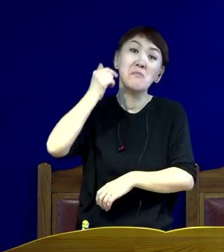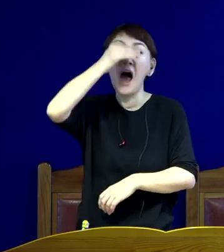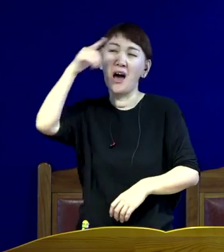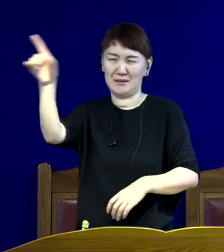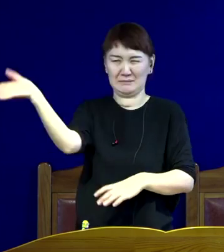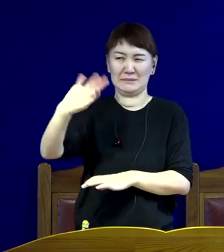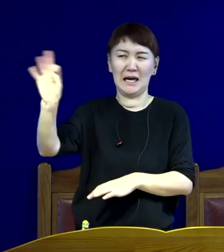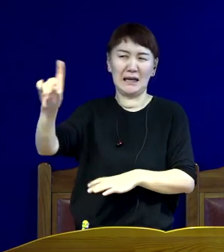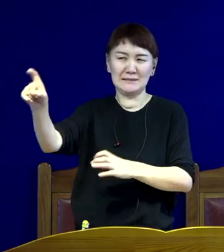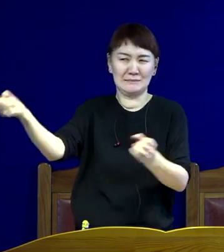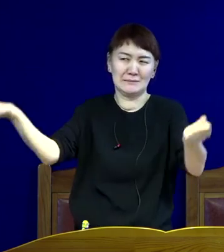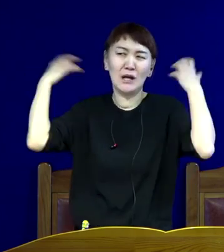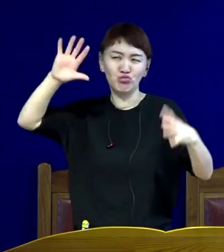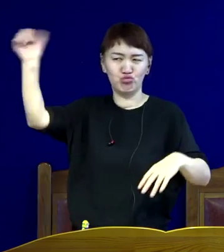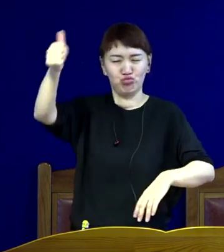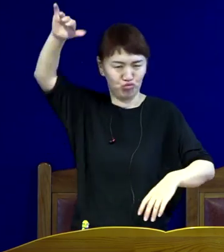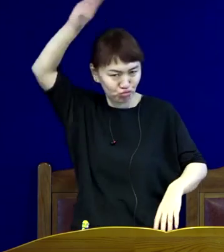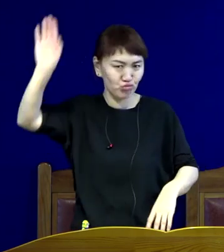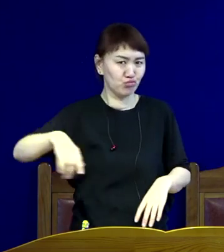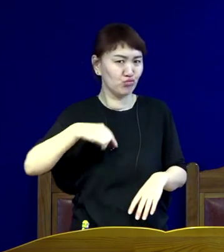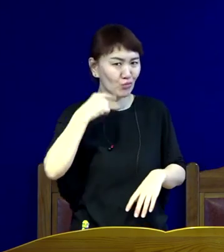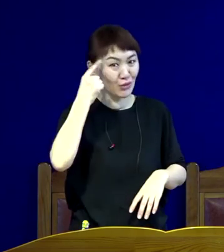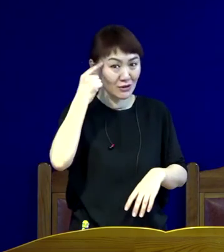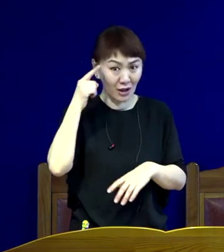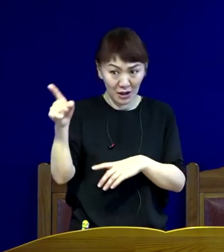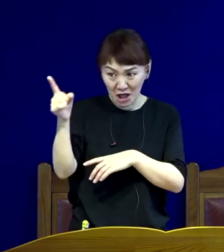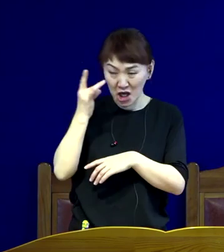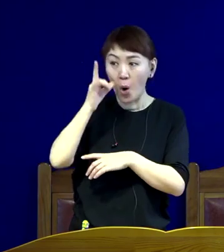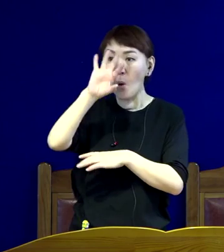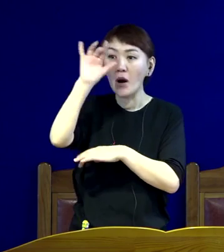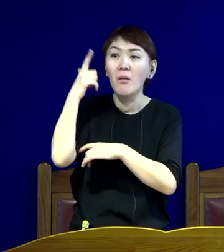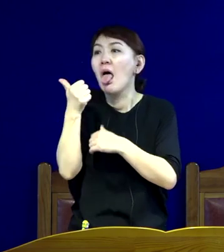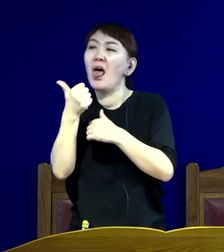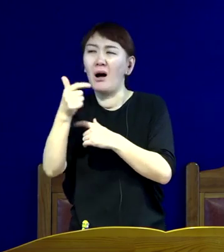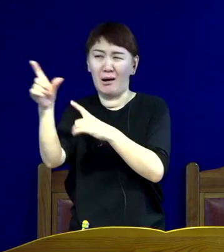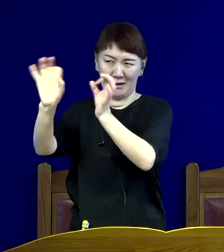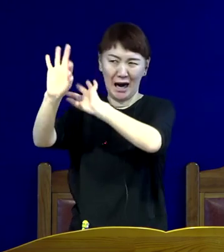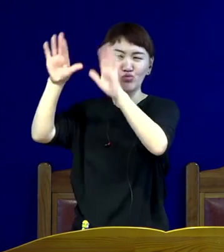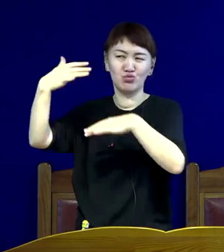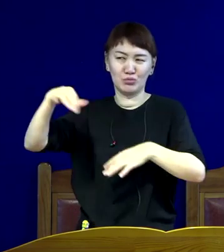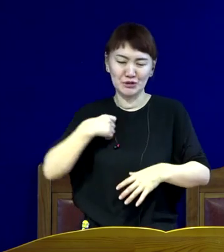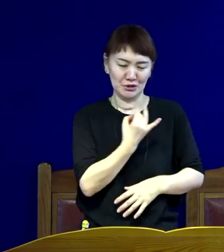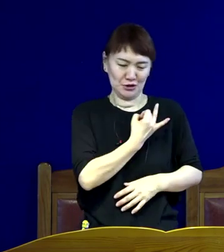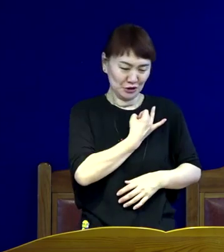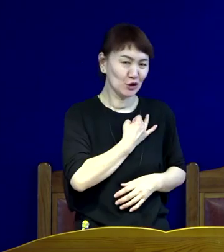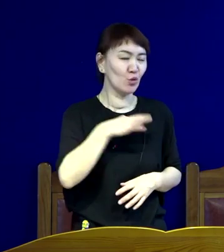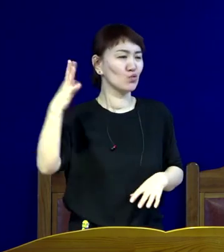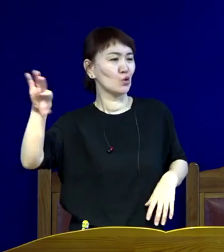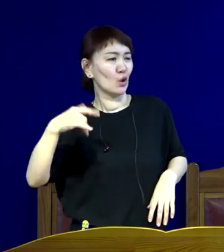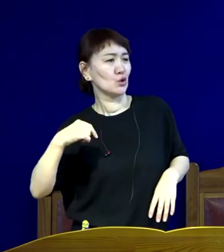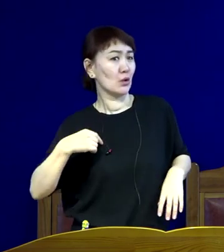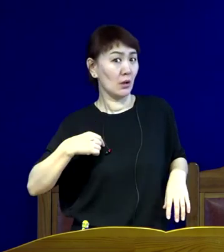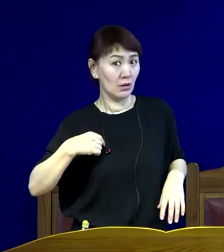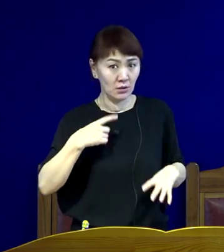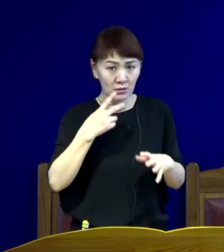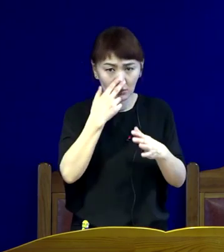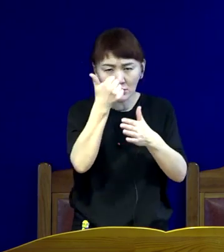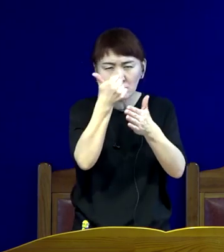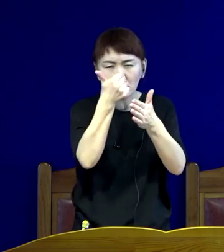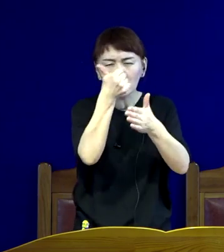байна. Гэвч эрэгтэй хүн хүн гэдгийг нь санаарай. Соломон бабаё. Тэгэхээр Соломоныг харалтаа. Маш